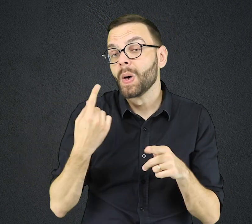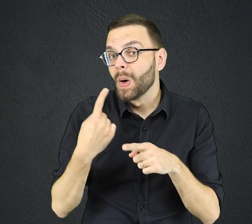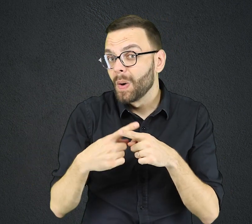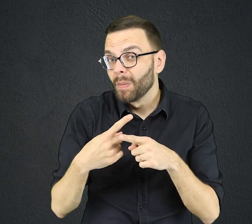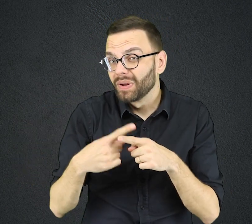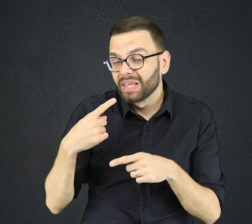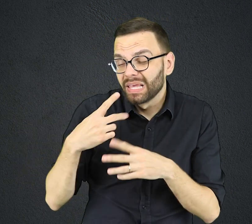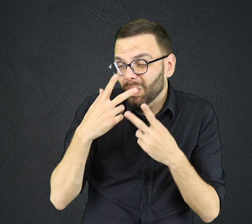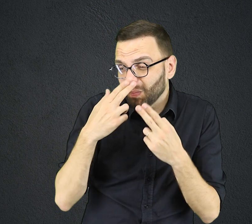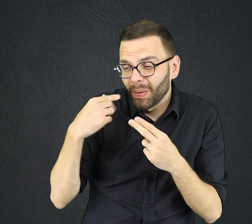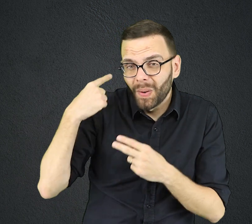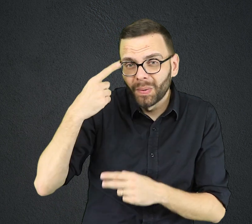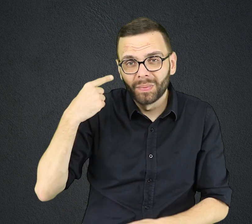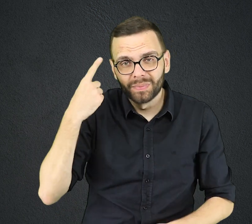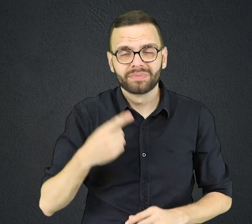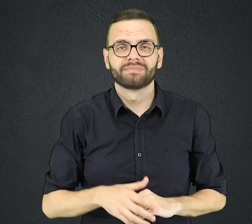pois elas lhes parecem loucura.